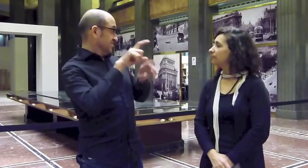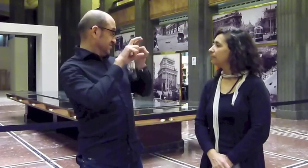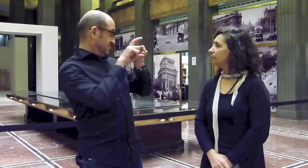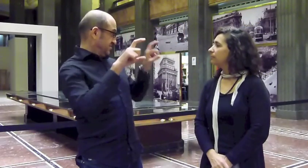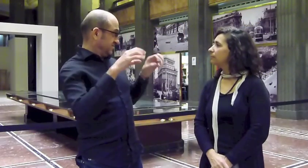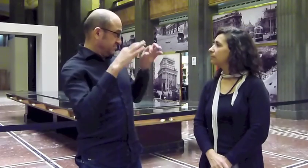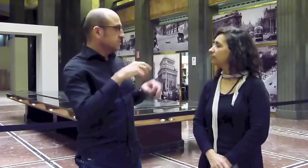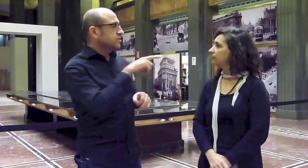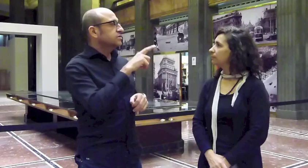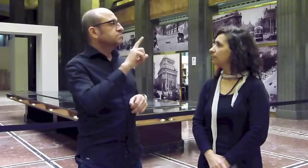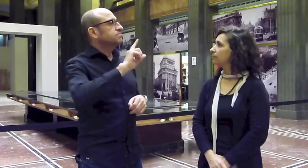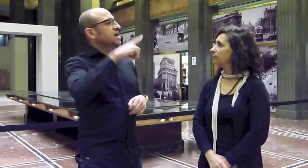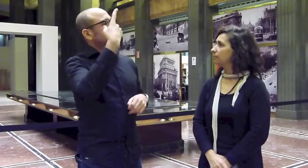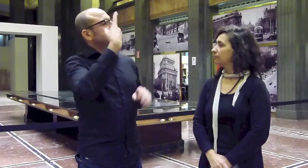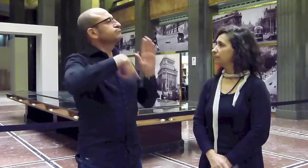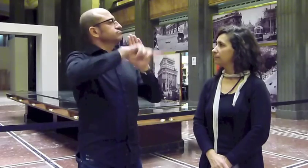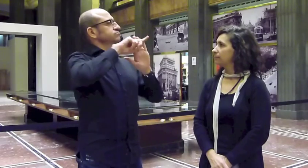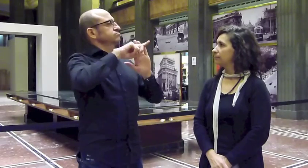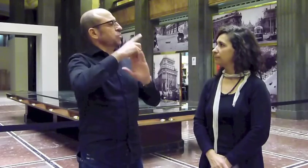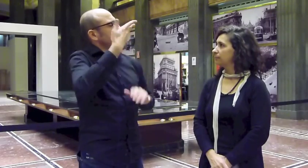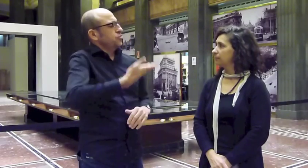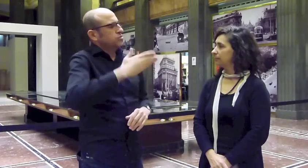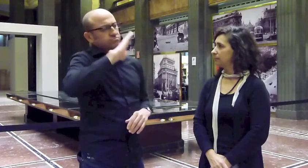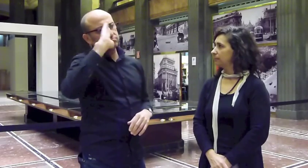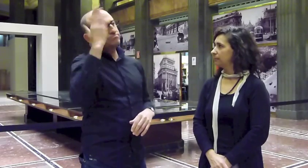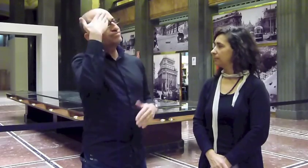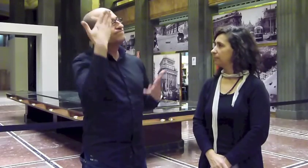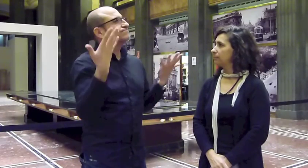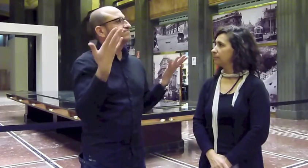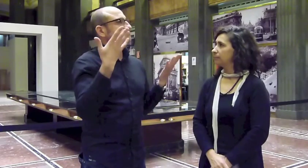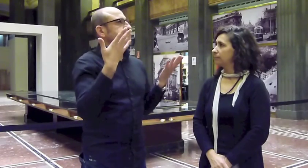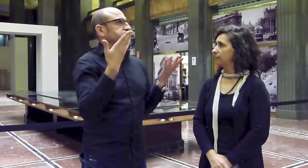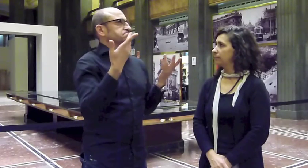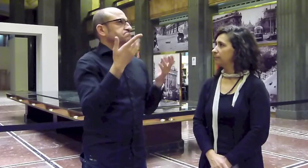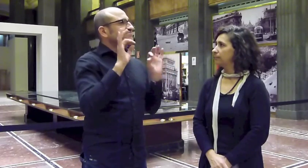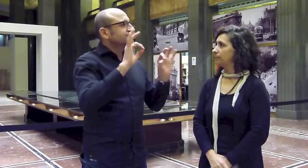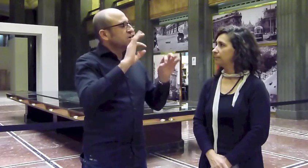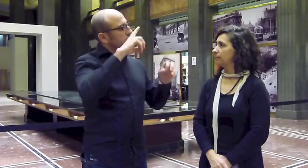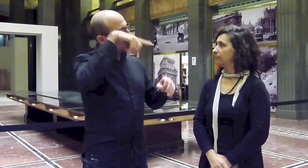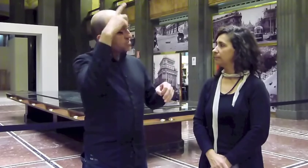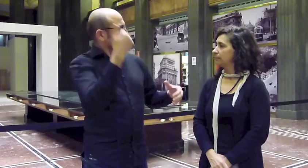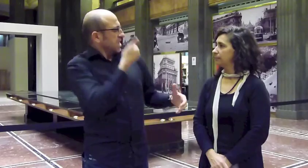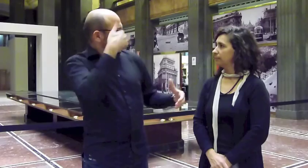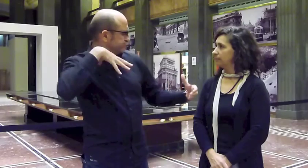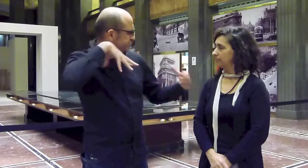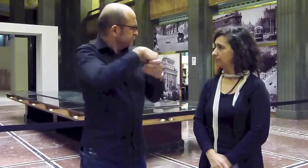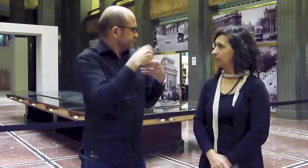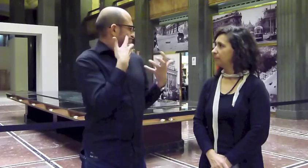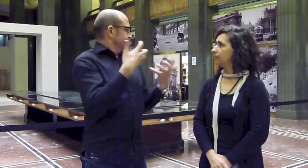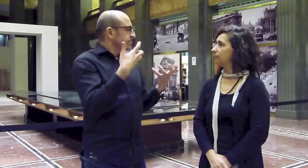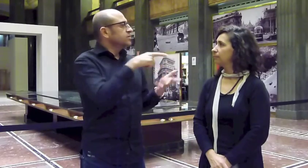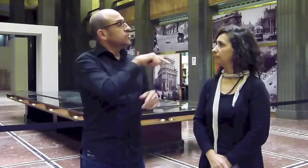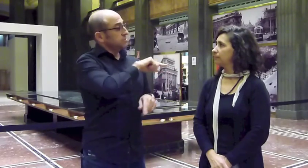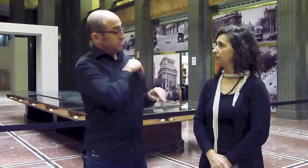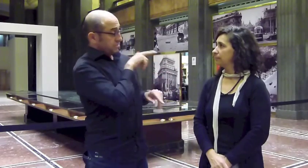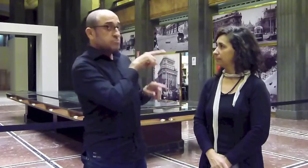pregunta. Una de las líneas de actuación fundamentales de la Fundación CENSE es sobre todo fomentar